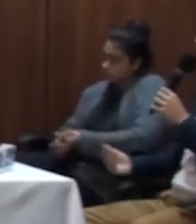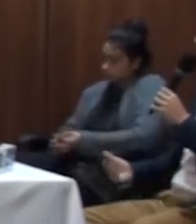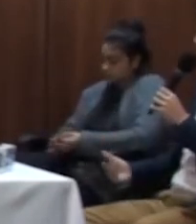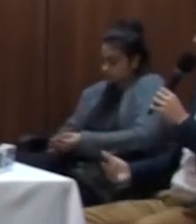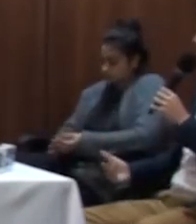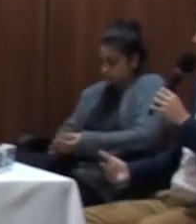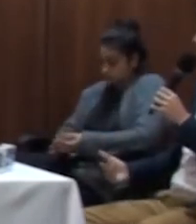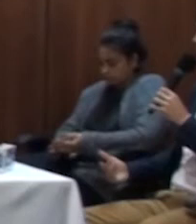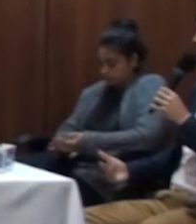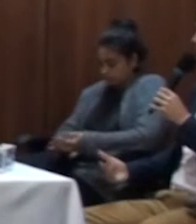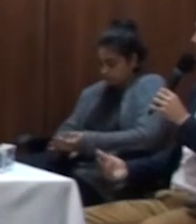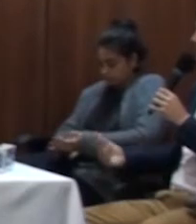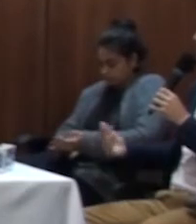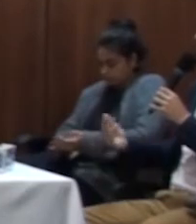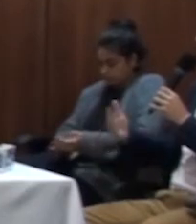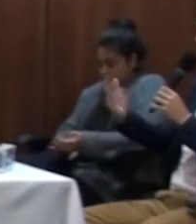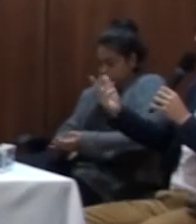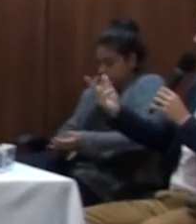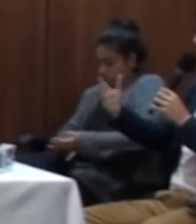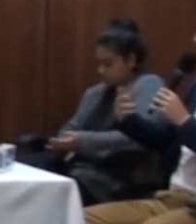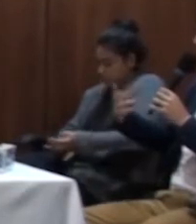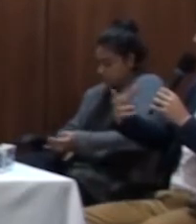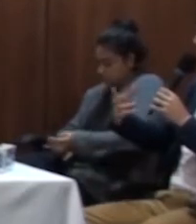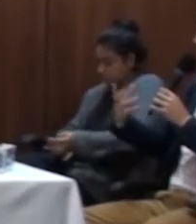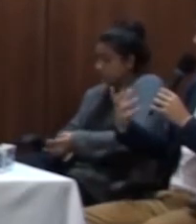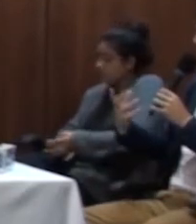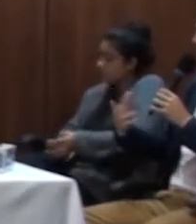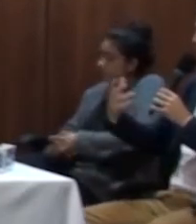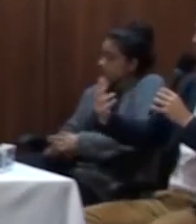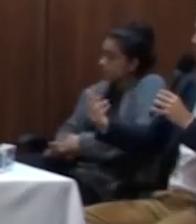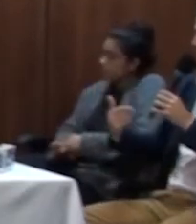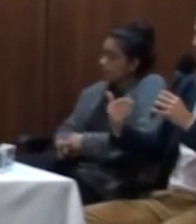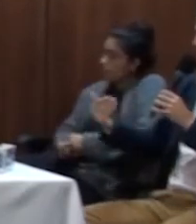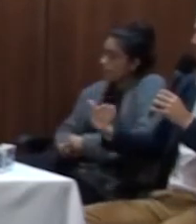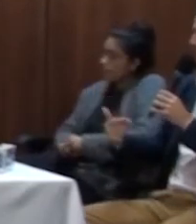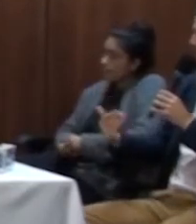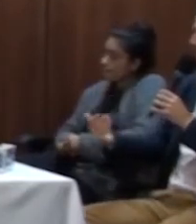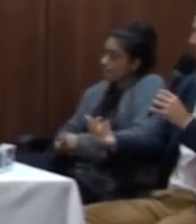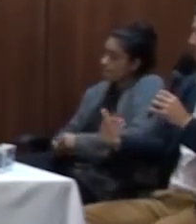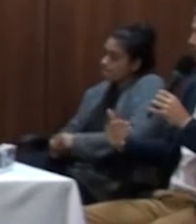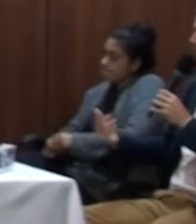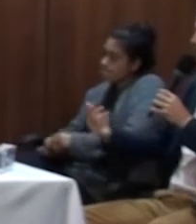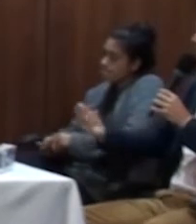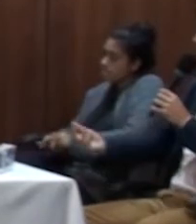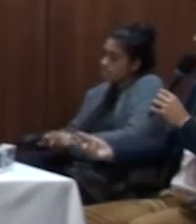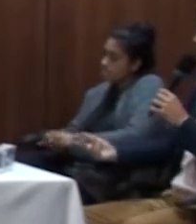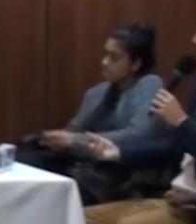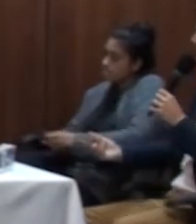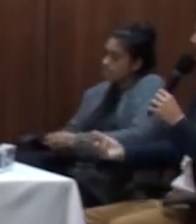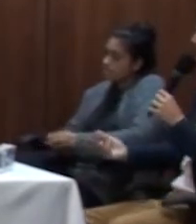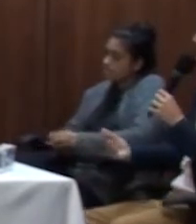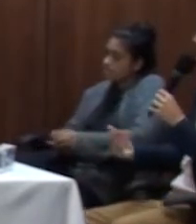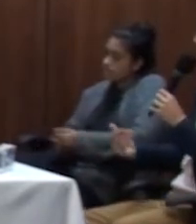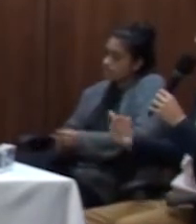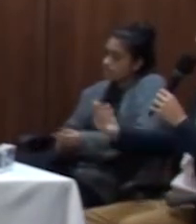para a realização de uma cirurgia de redesignação. Além dessa questão, a própria falta de noção da pessoa dentro da fila de quanto tempo falta para